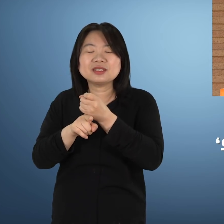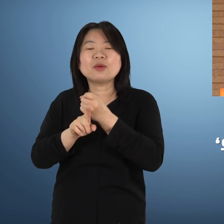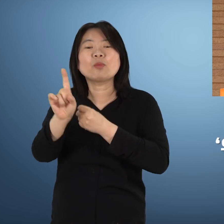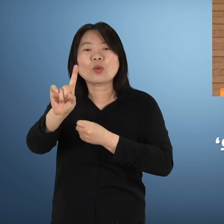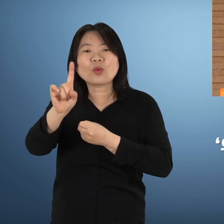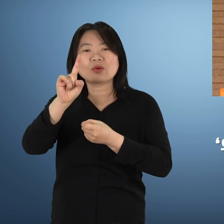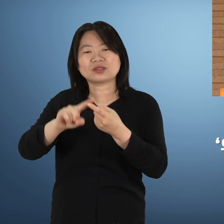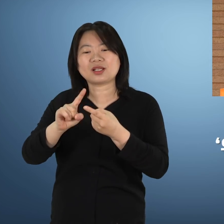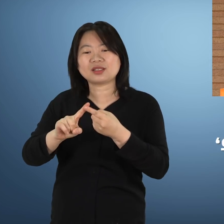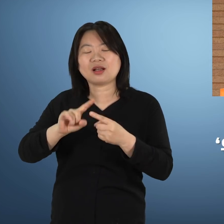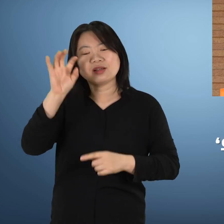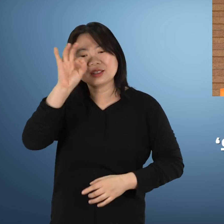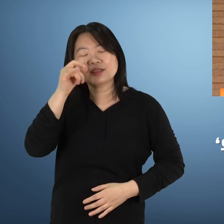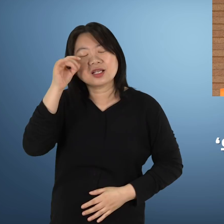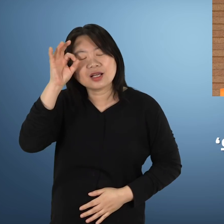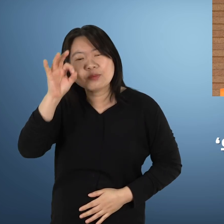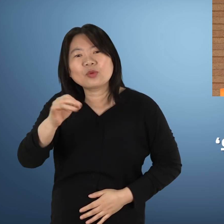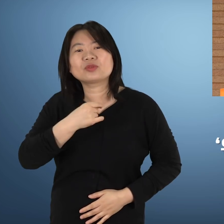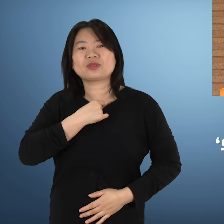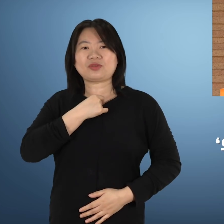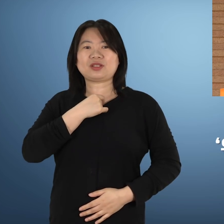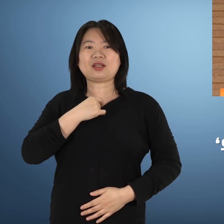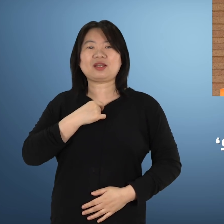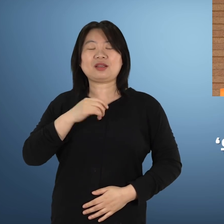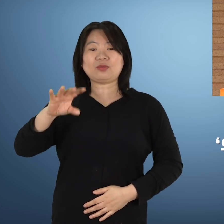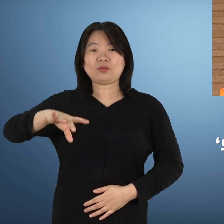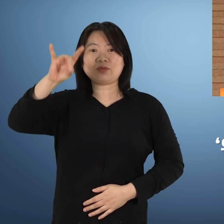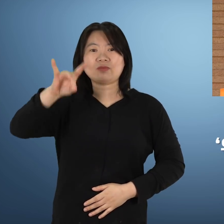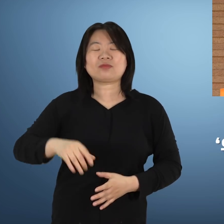보도록 하겠습니다. 우선